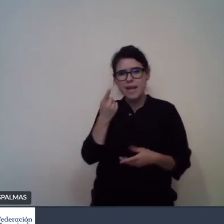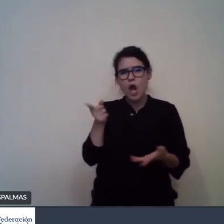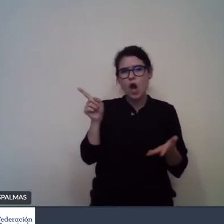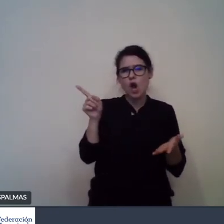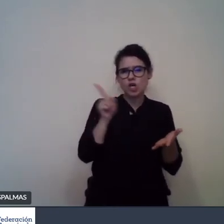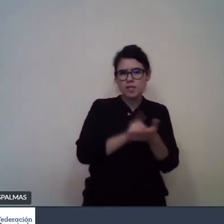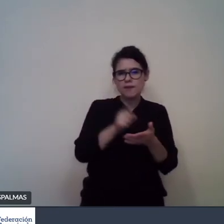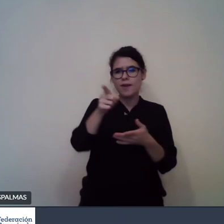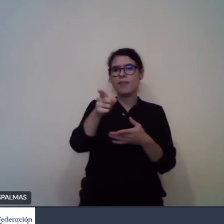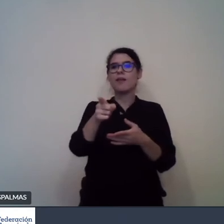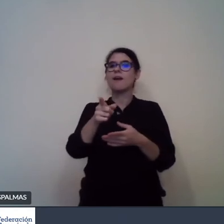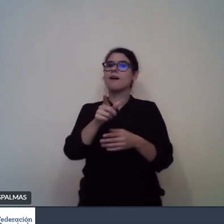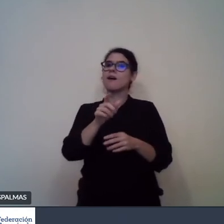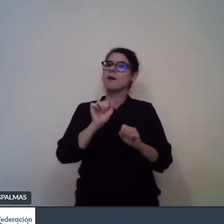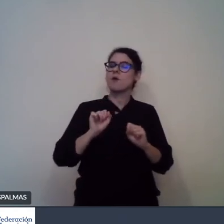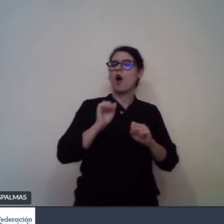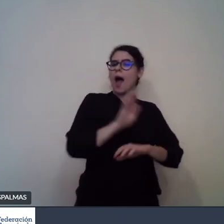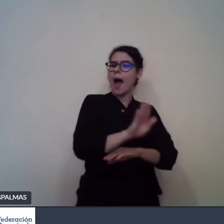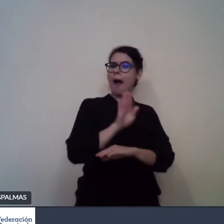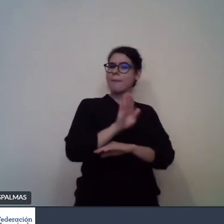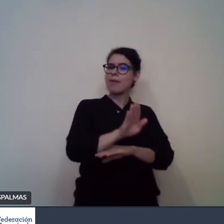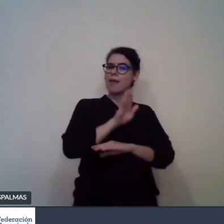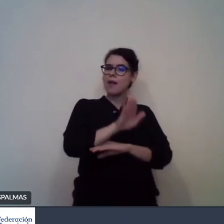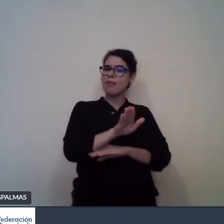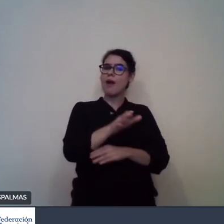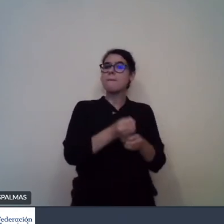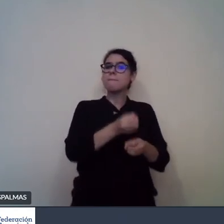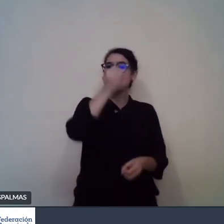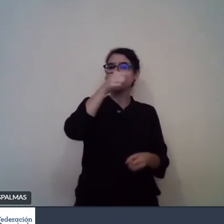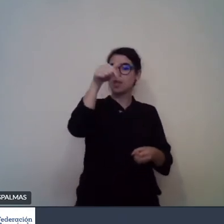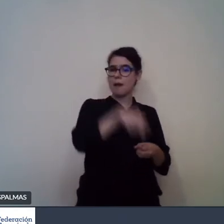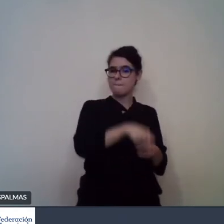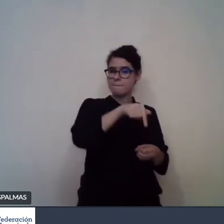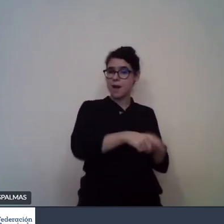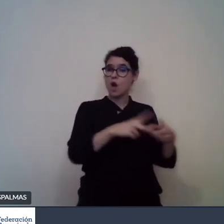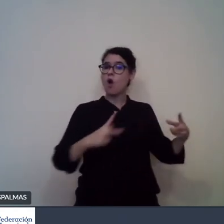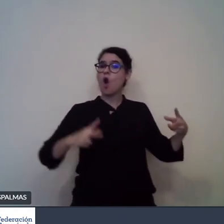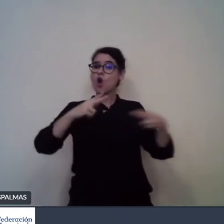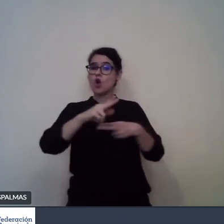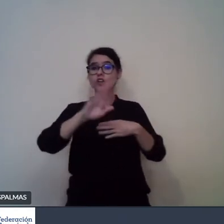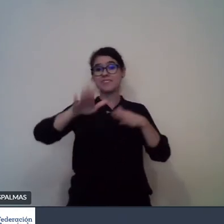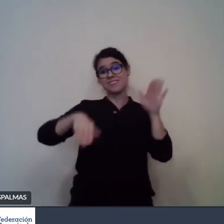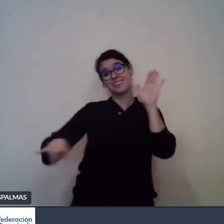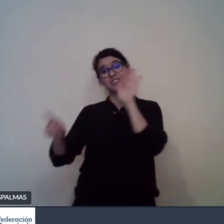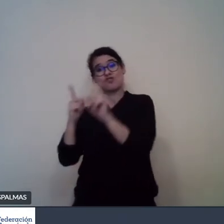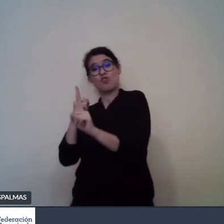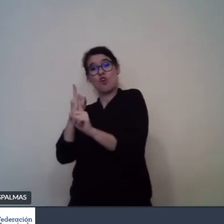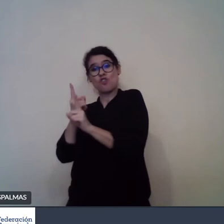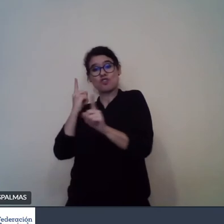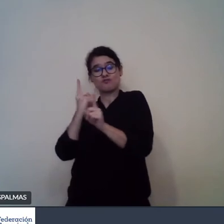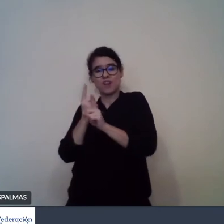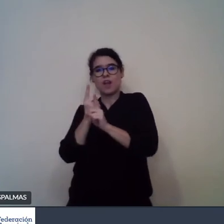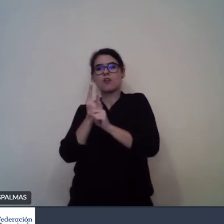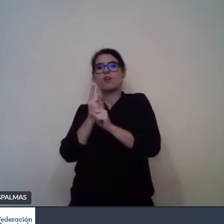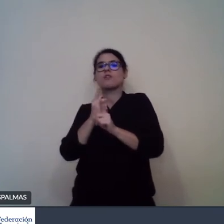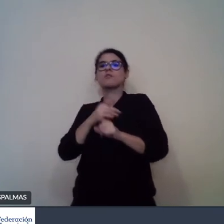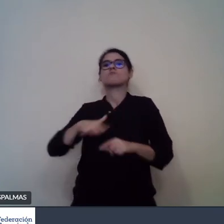bajo, corte desde el lado contrario a ocupar la posición de poste alto de codo para desde ahí ser